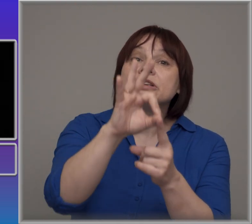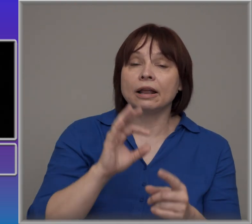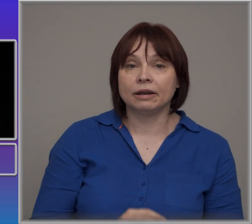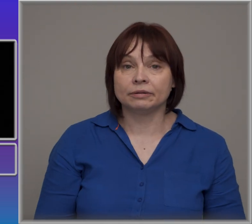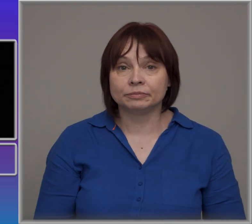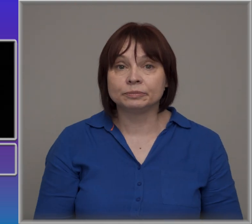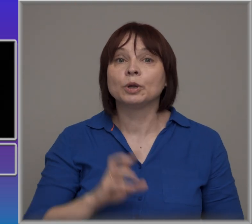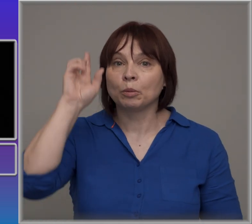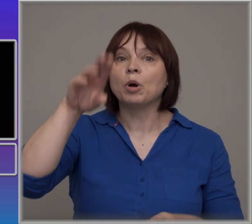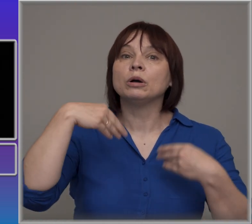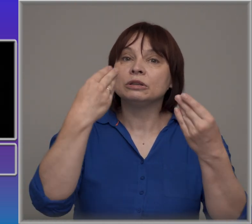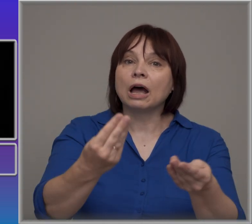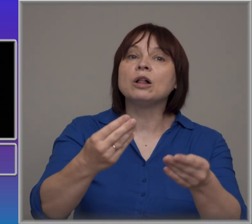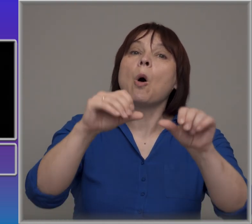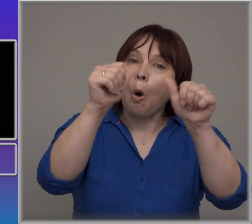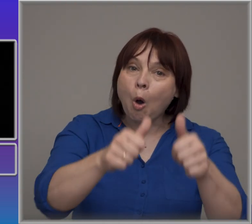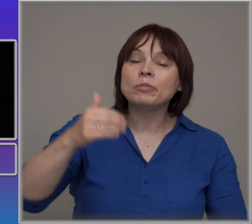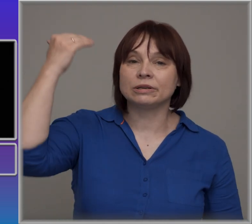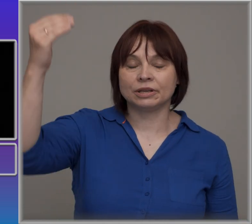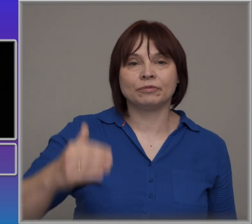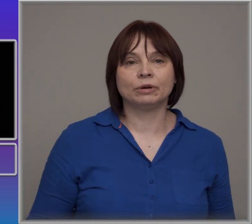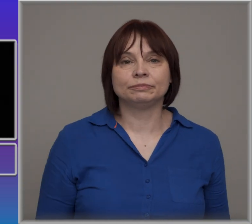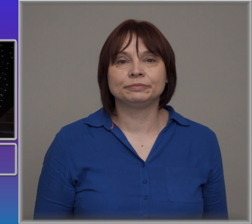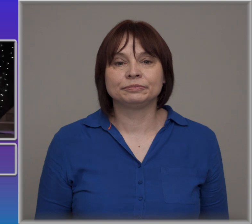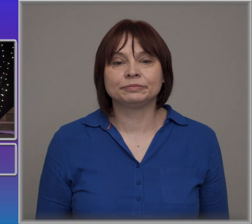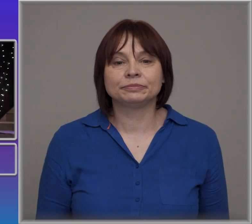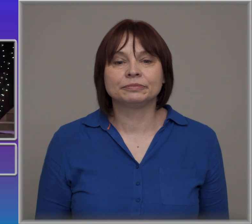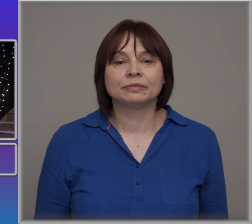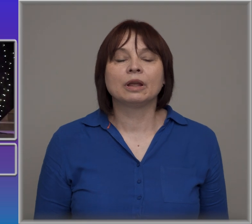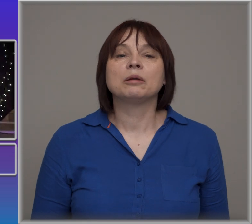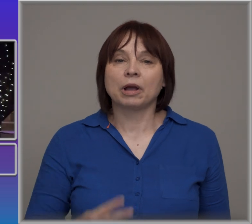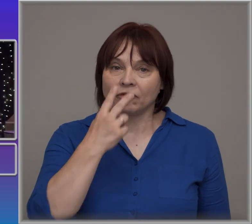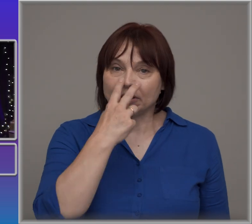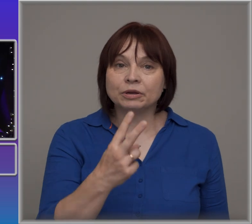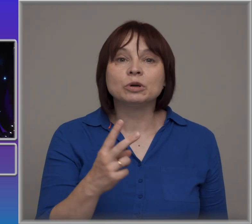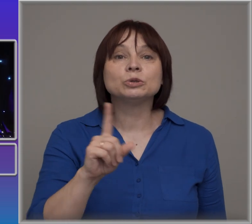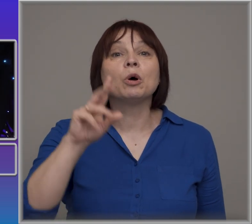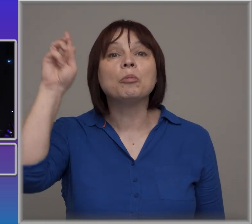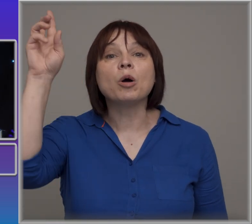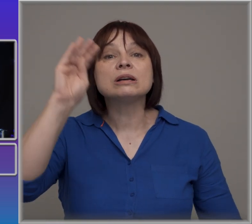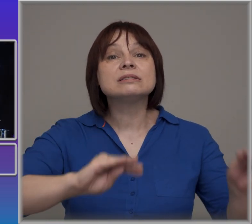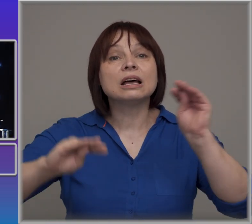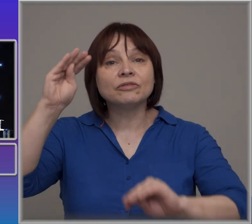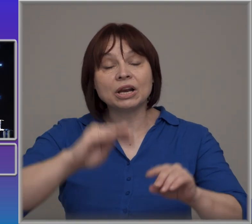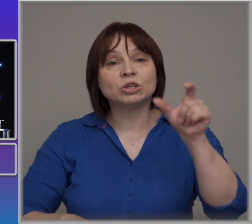образу. То есть, другими словами, для нас, русскоязычного народа, понятно, что какая-то есть цель